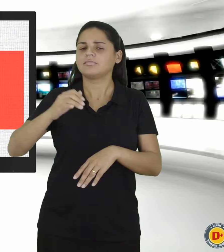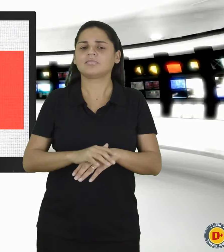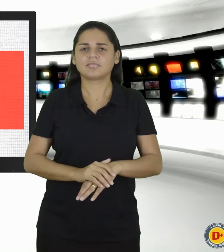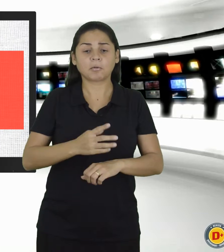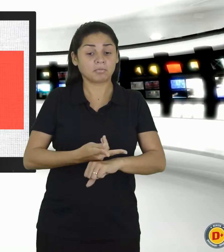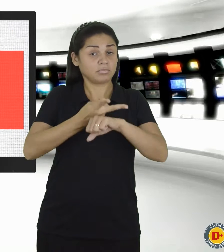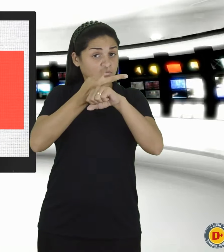Inspirador.